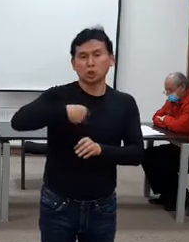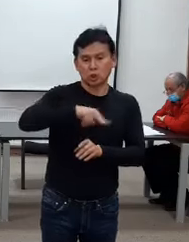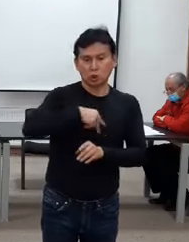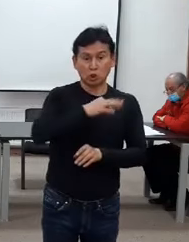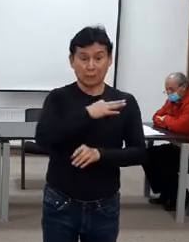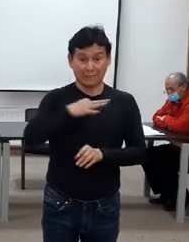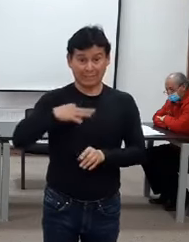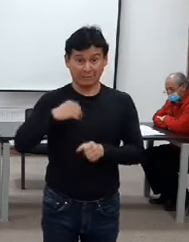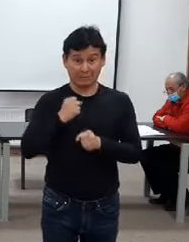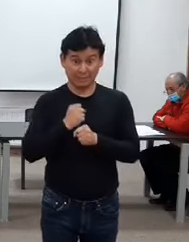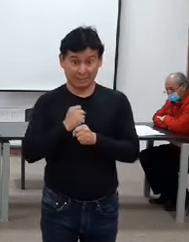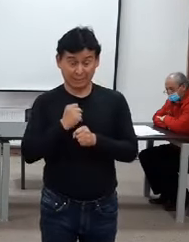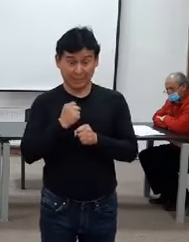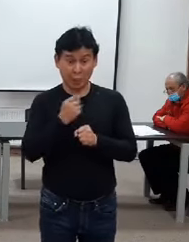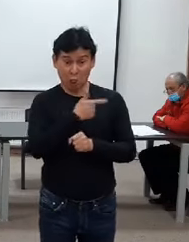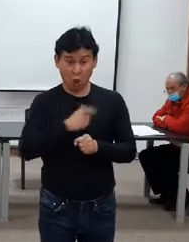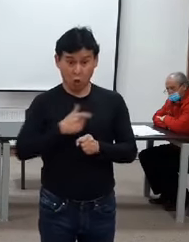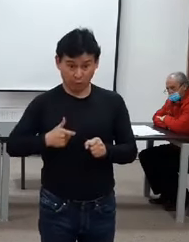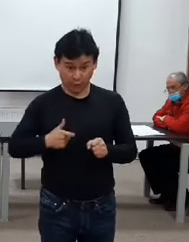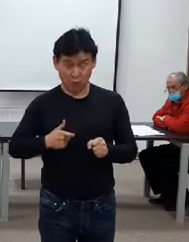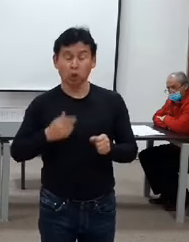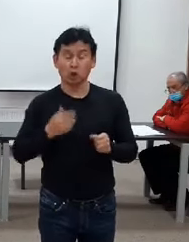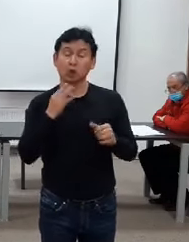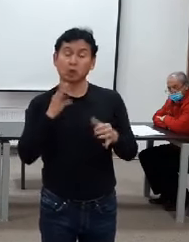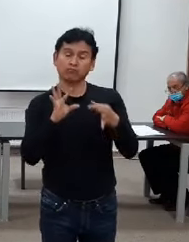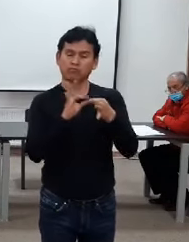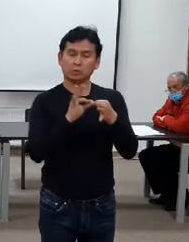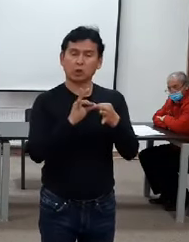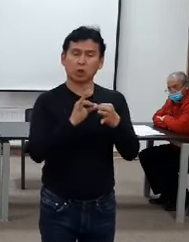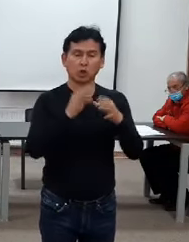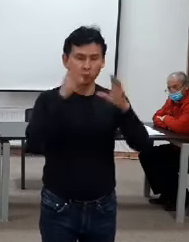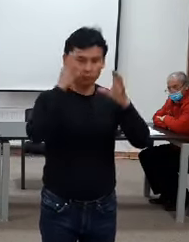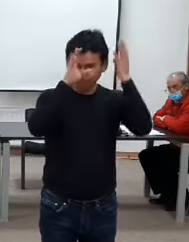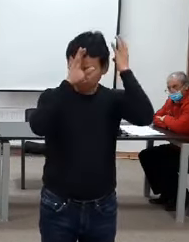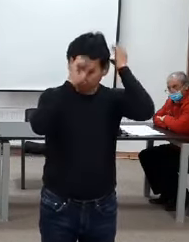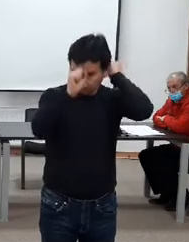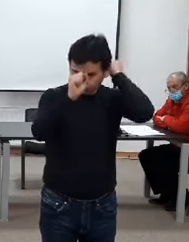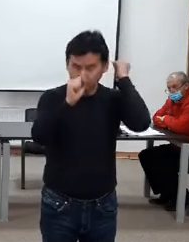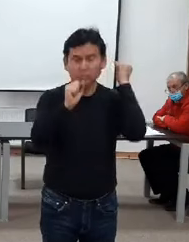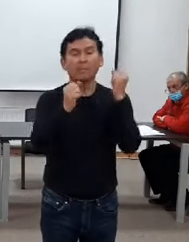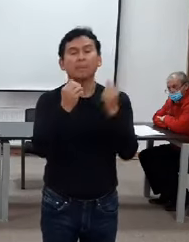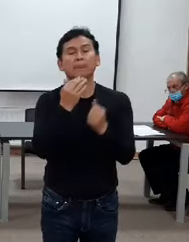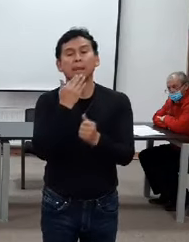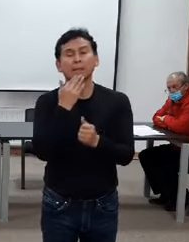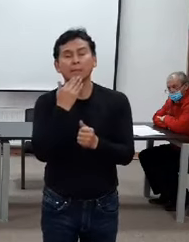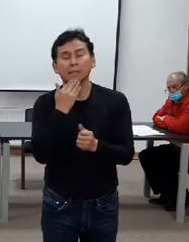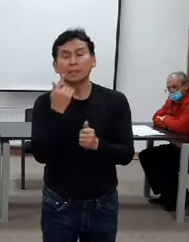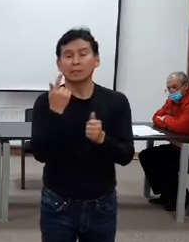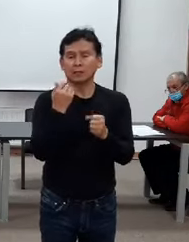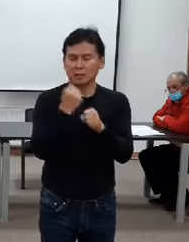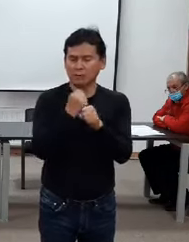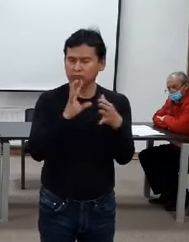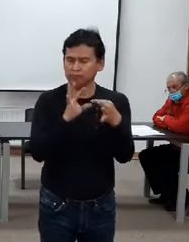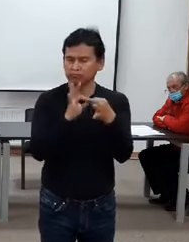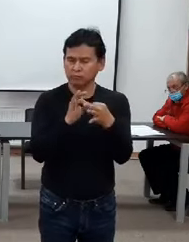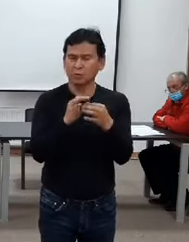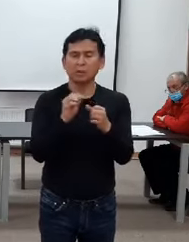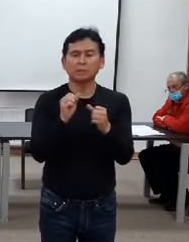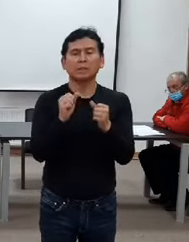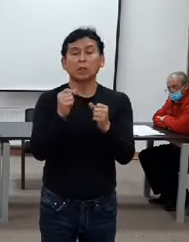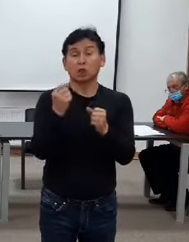Seremi de Gobierno con Cancillería, con el Ministerio de Relaciones Exteriores, con el cónsul que está en Comodoro Rivadavia y con la